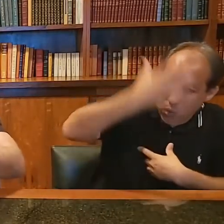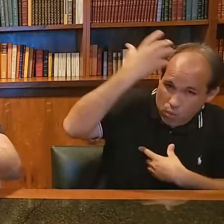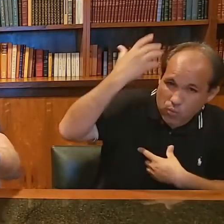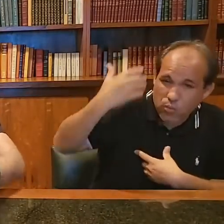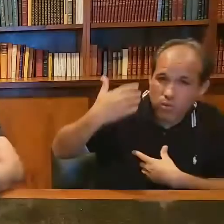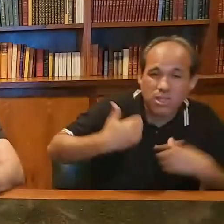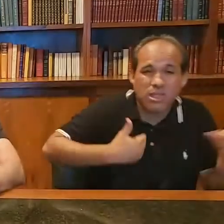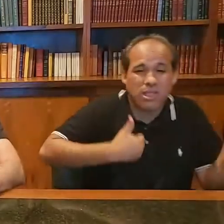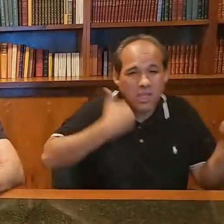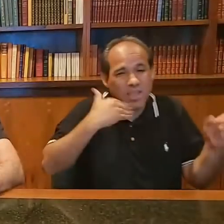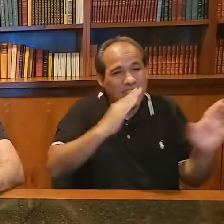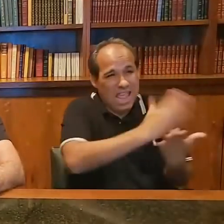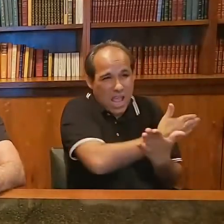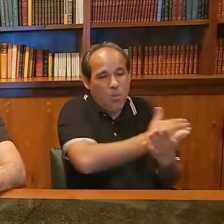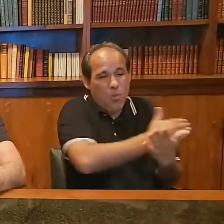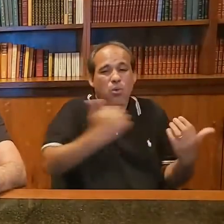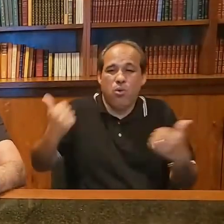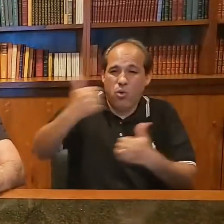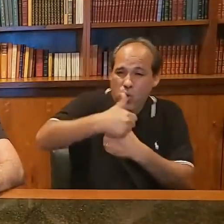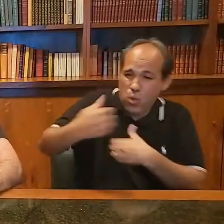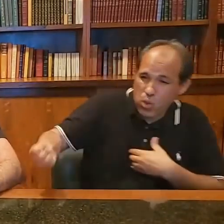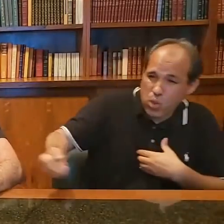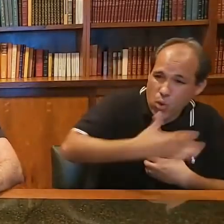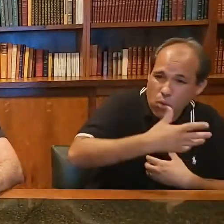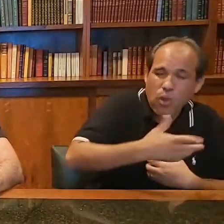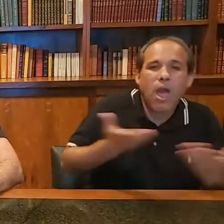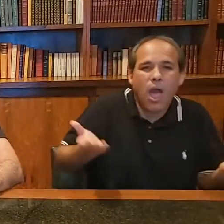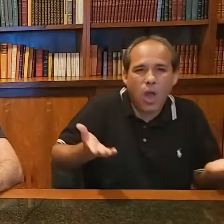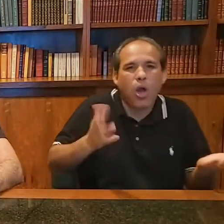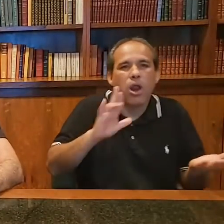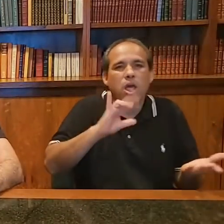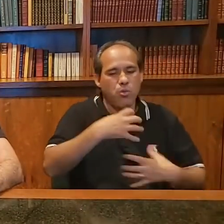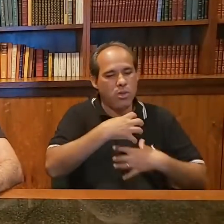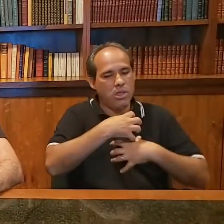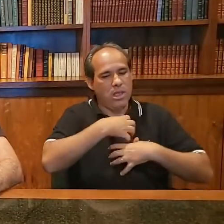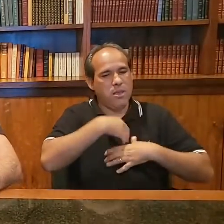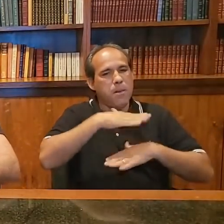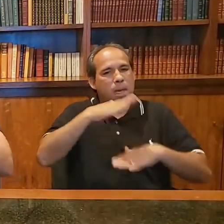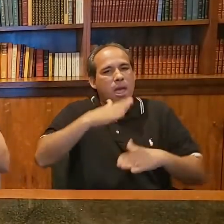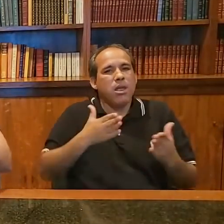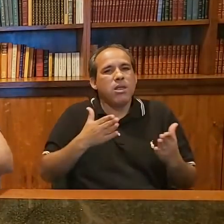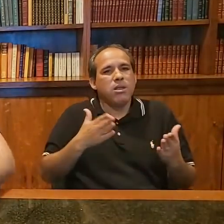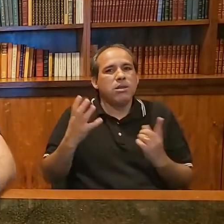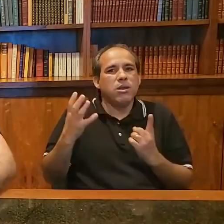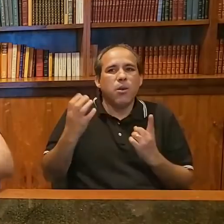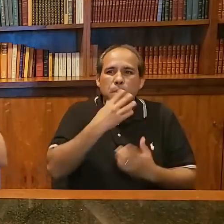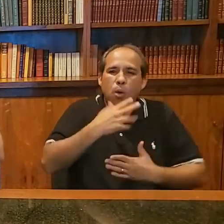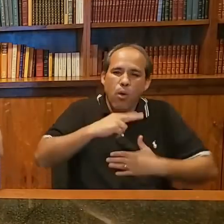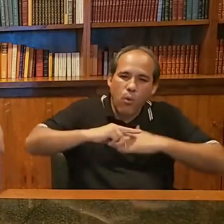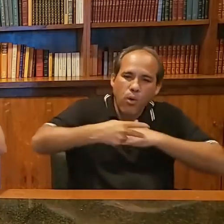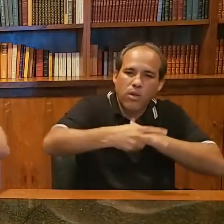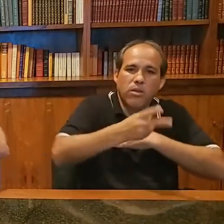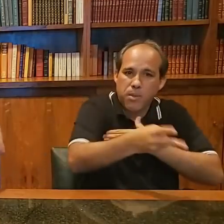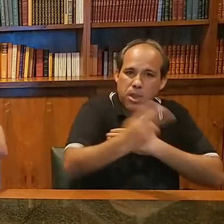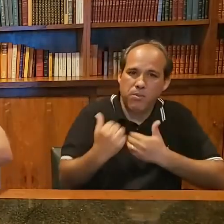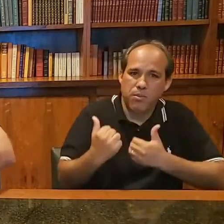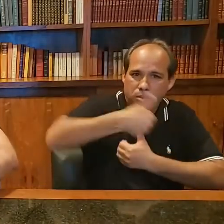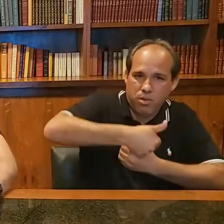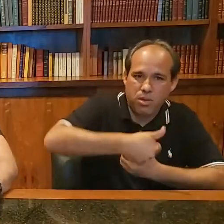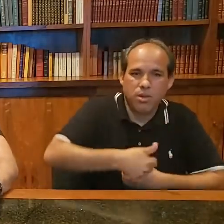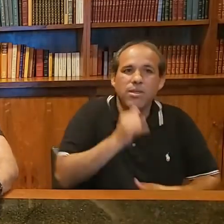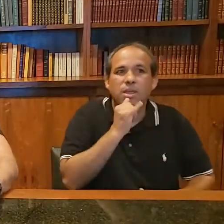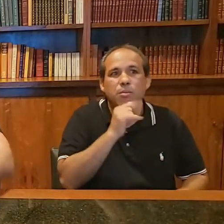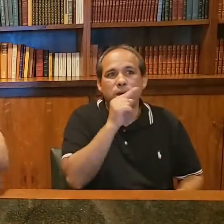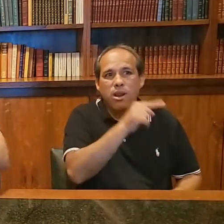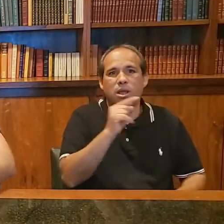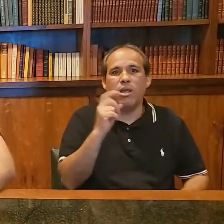tem tido, sentido reflexo disso daí. Então lá, por exemplo, quanto tava, vamos supor aqui, gasolina é R$